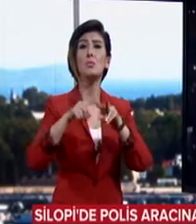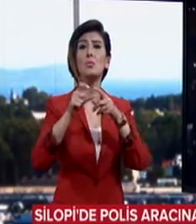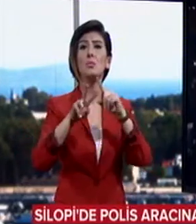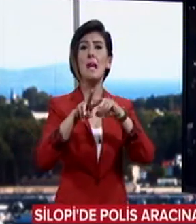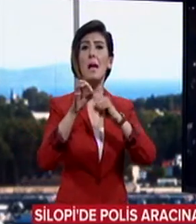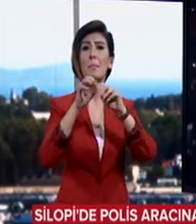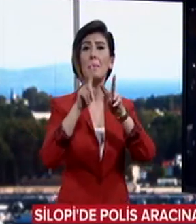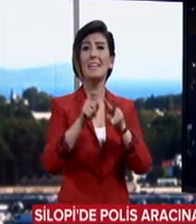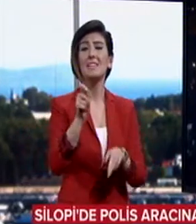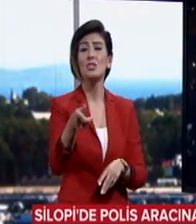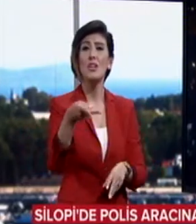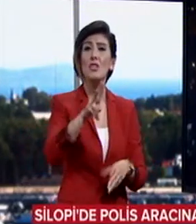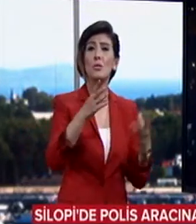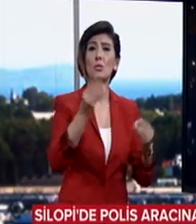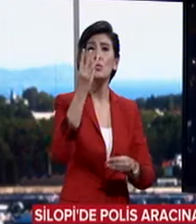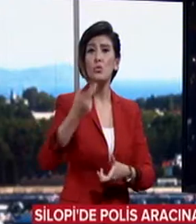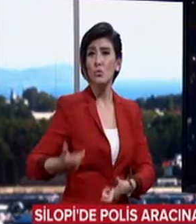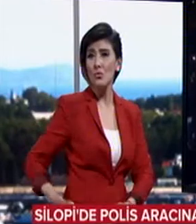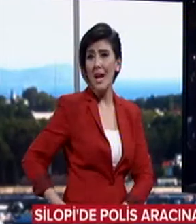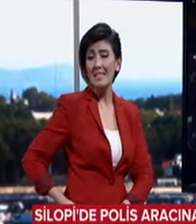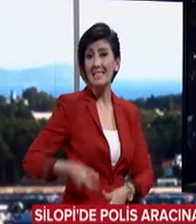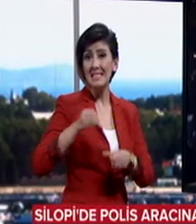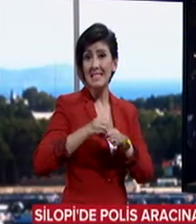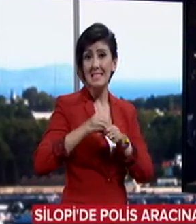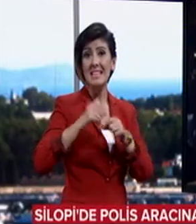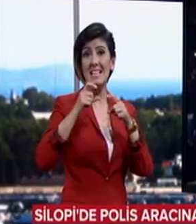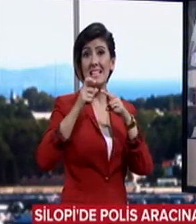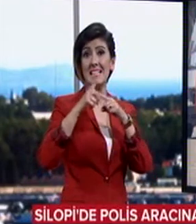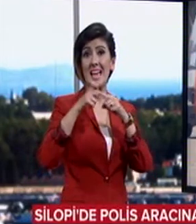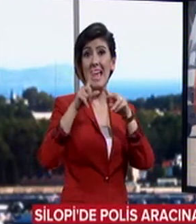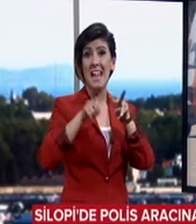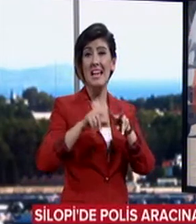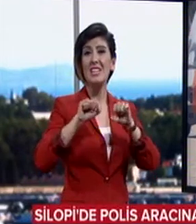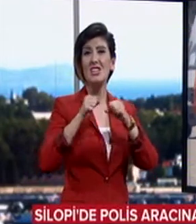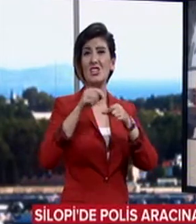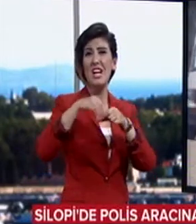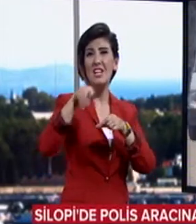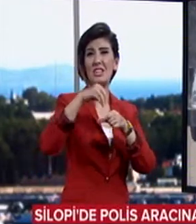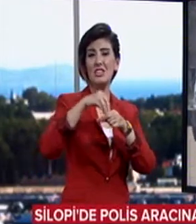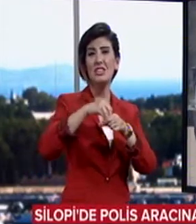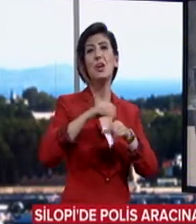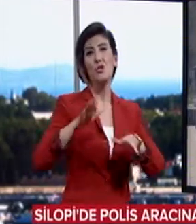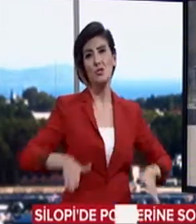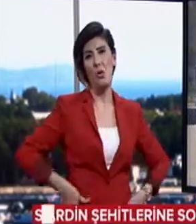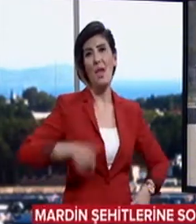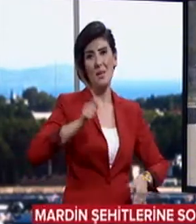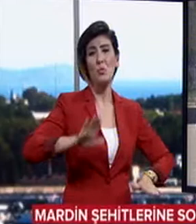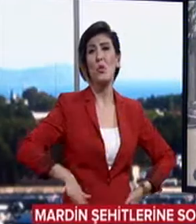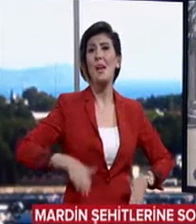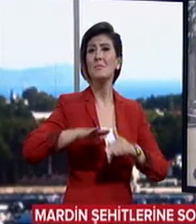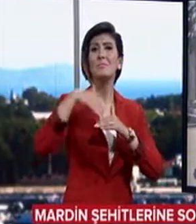Mardin'in Nusaybin ilçesinde şehit olan 3 güvenlik görevlisi için Selen Kışlası'nda tören düzenlendi. Törenin